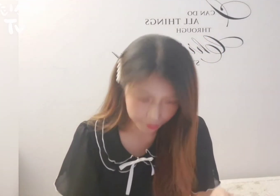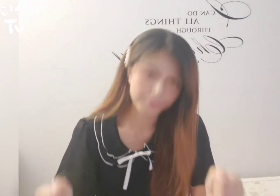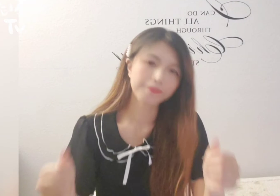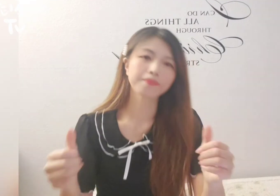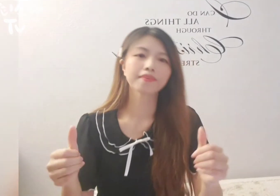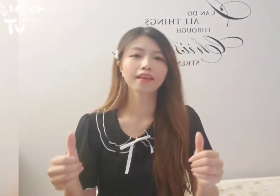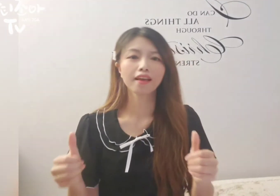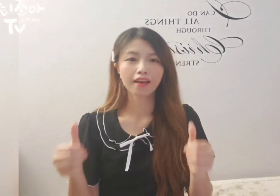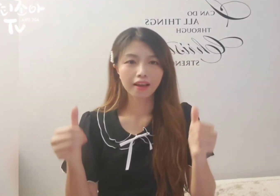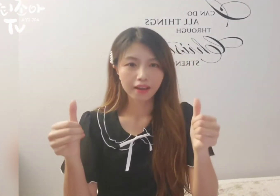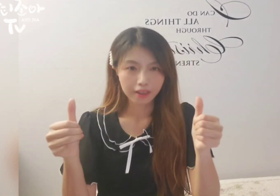이렇게